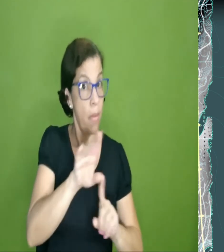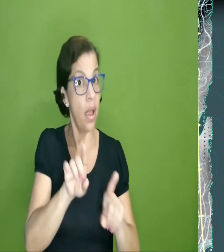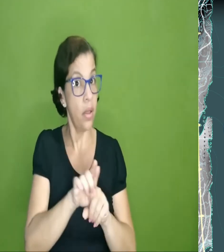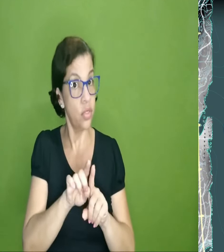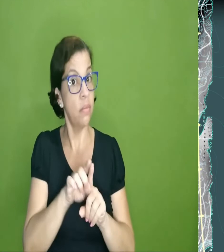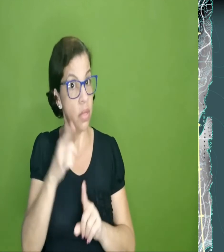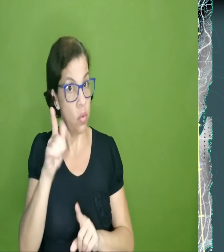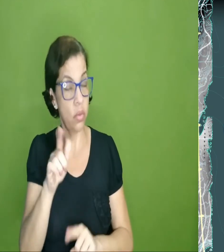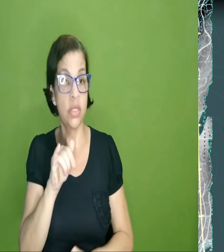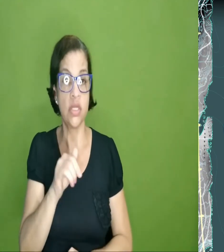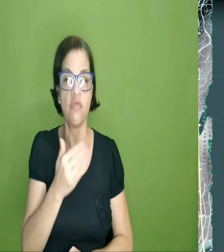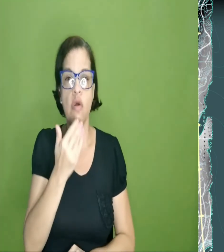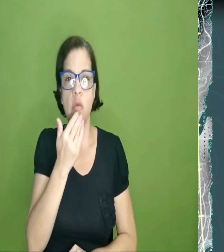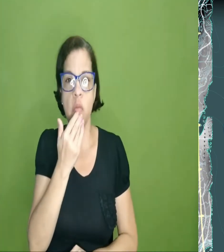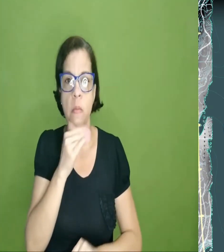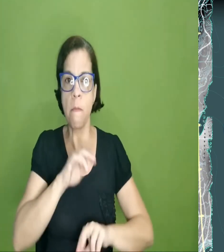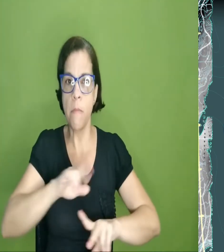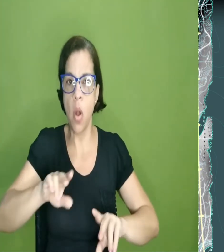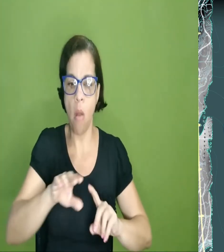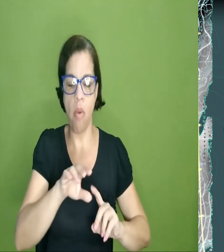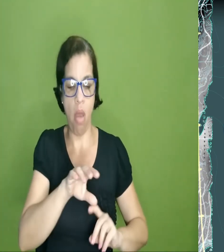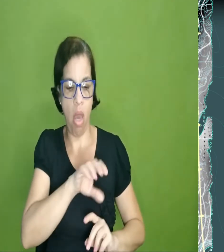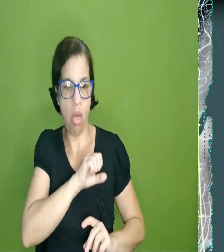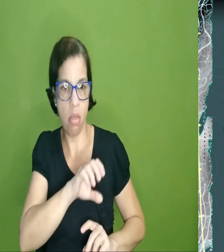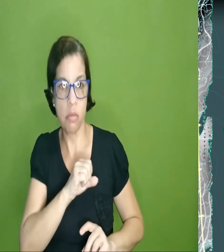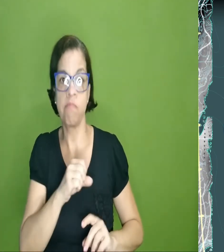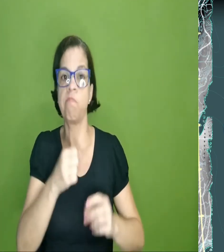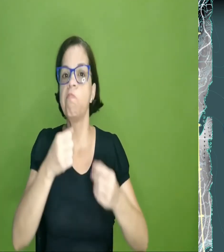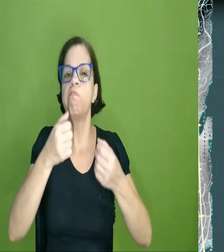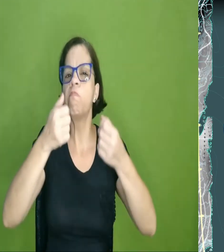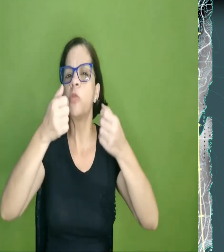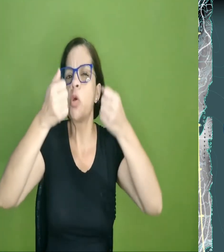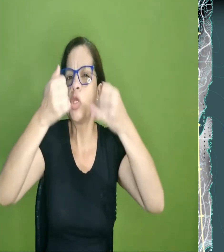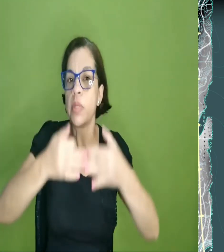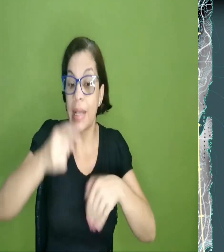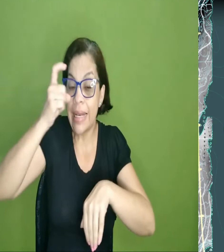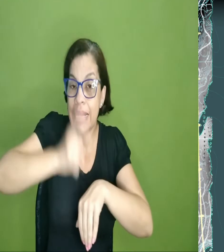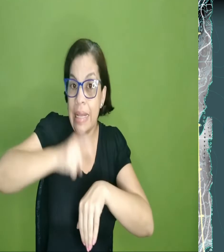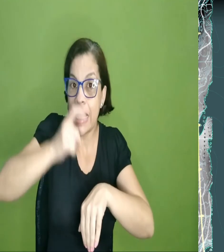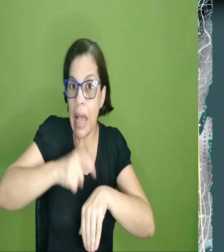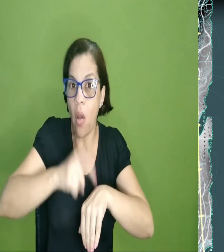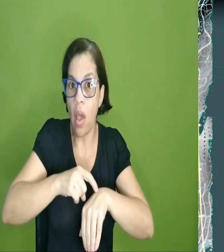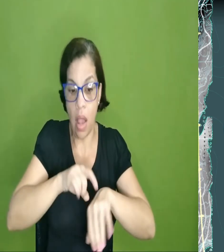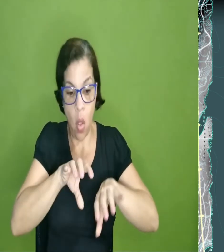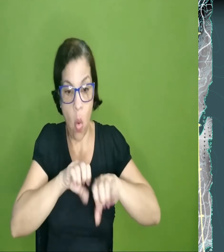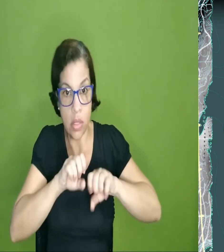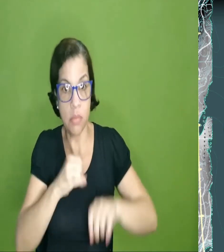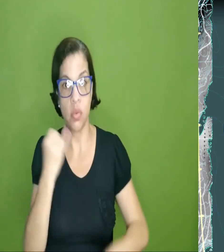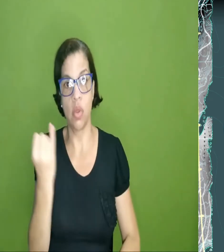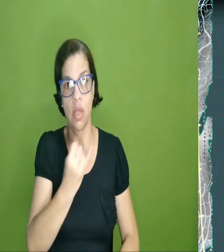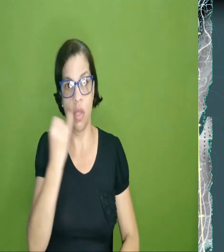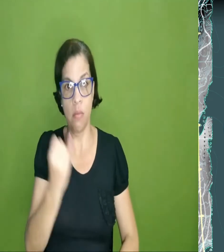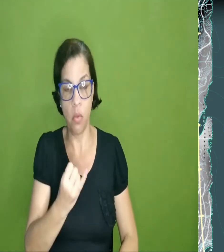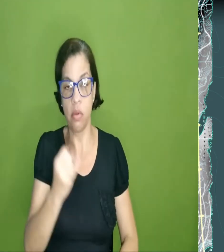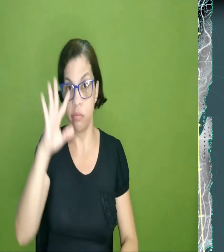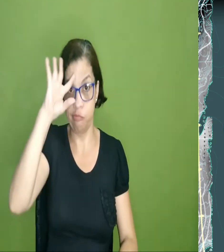órgão tem um tipo específico de receptor, eu estou me referindo naquele momento o receptor que é importante para o